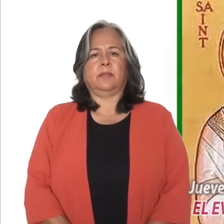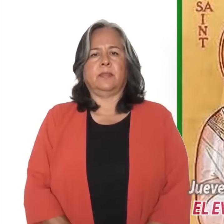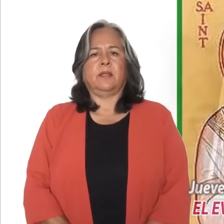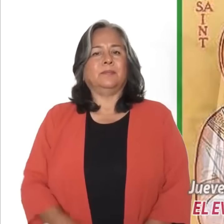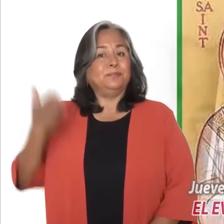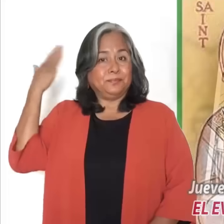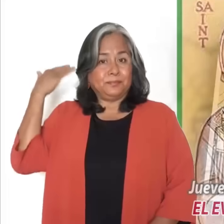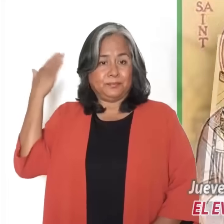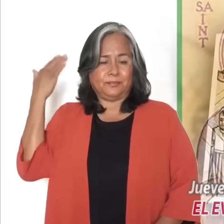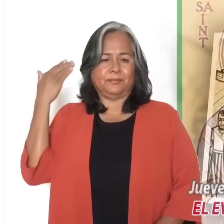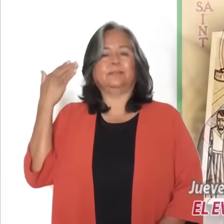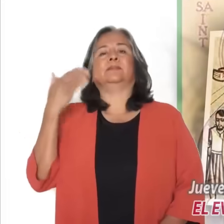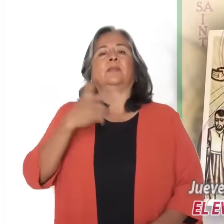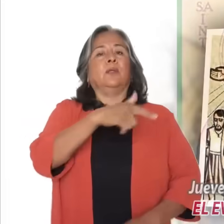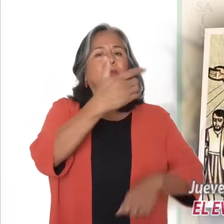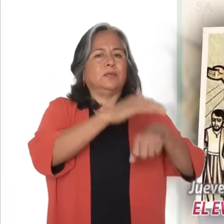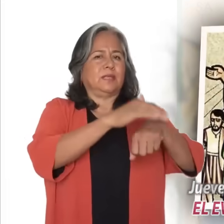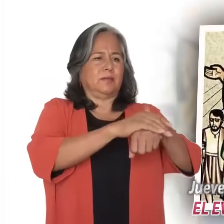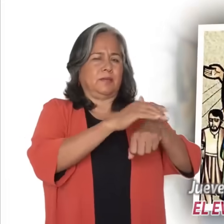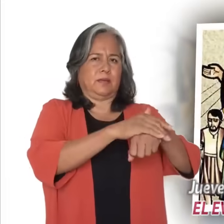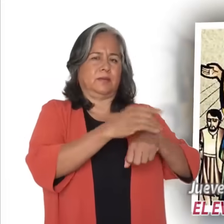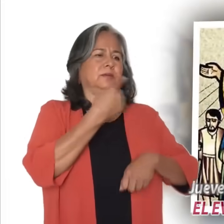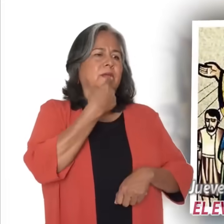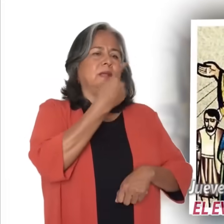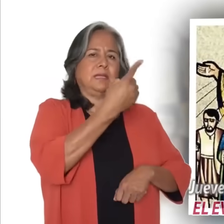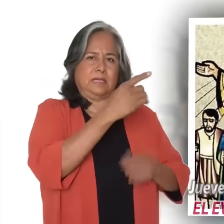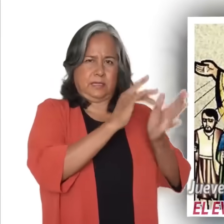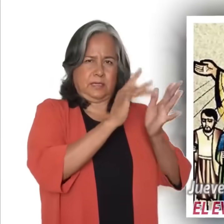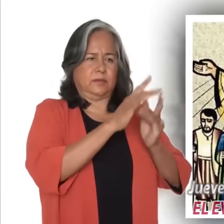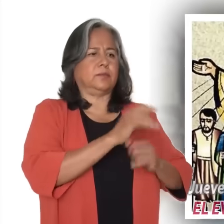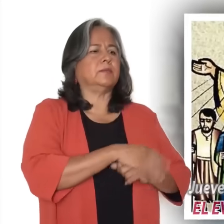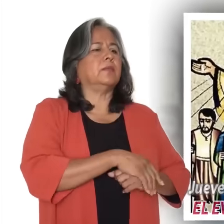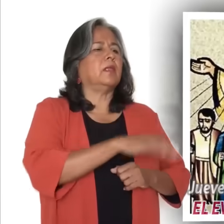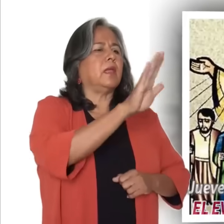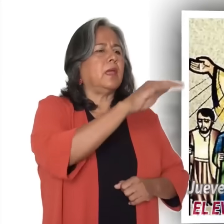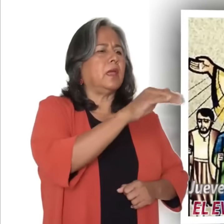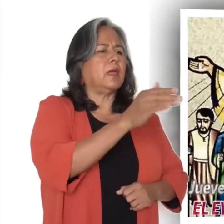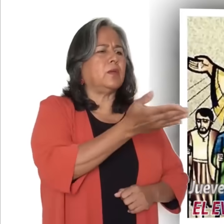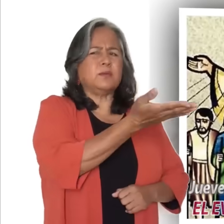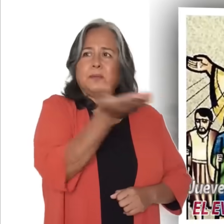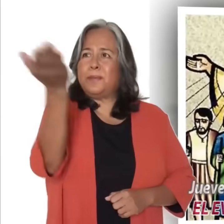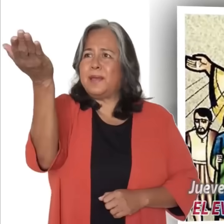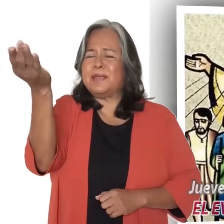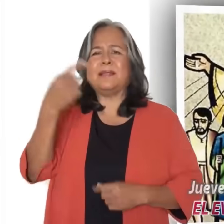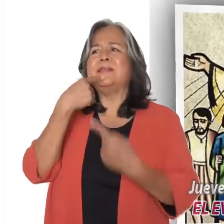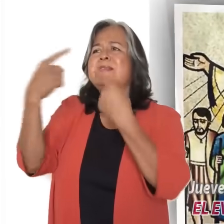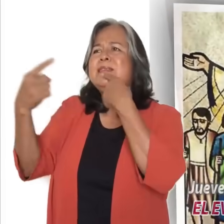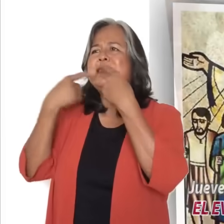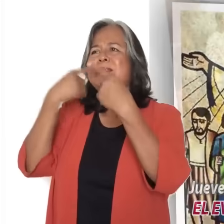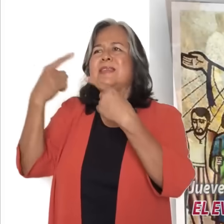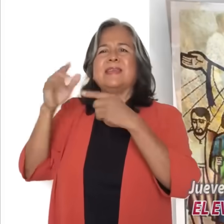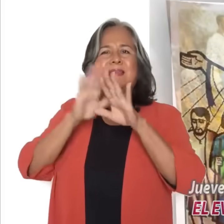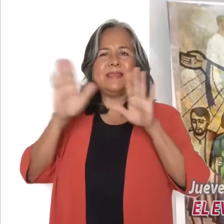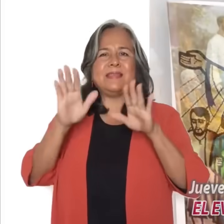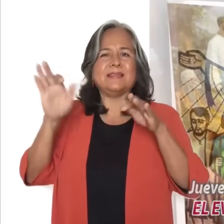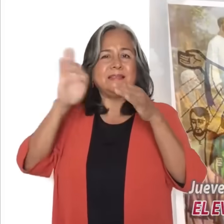15. En aquel tiempo, envió Jesús a los doce con estas instrucciones. Vayan y proclamen por el